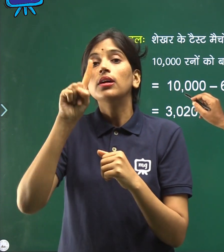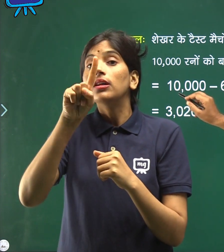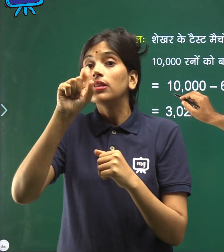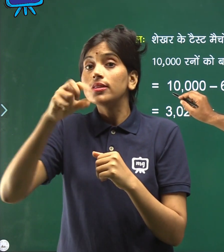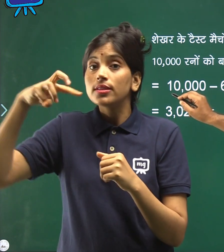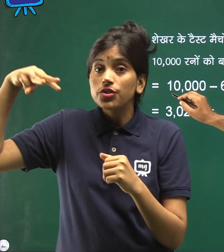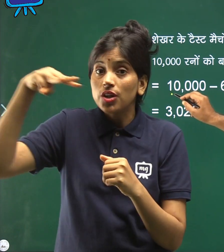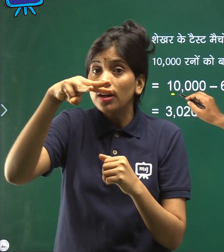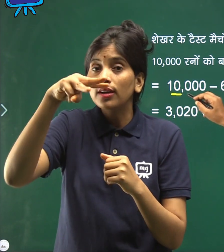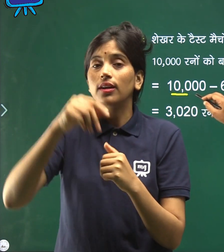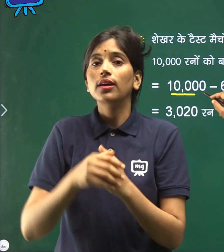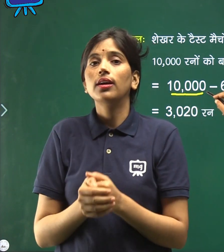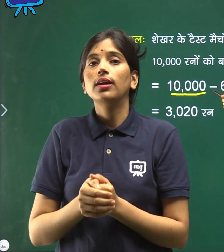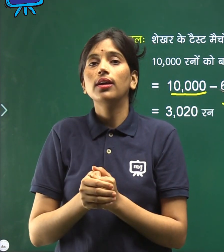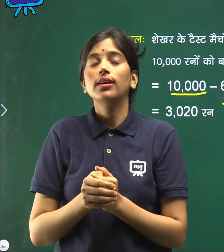10,000